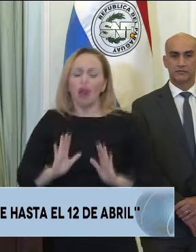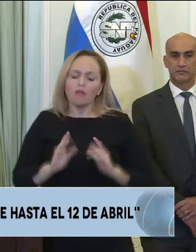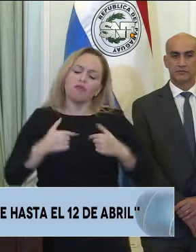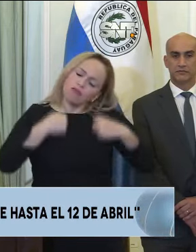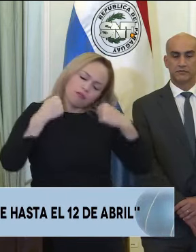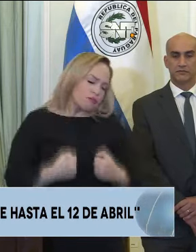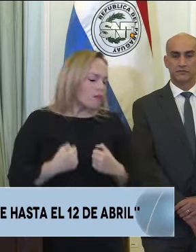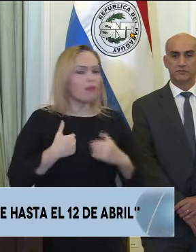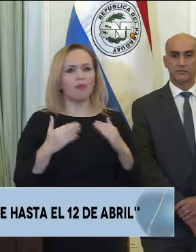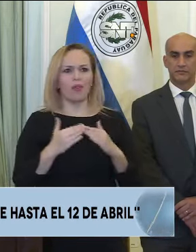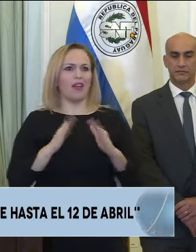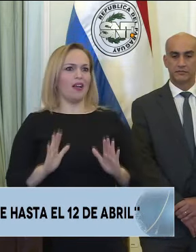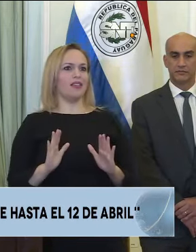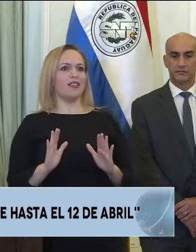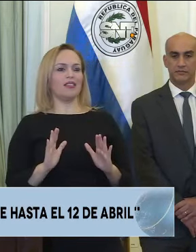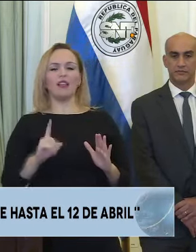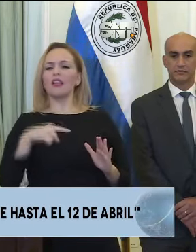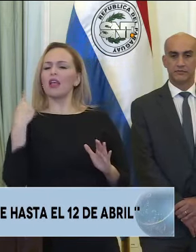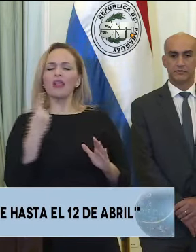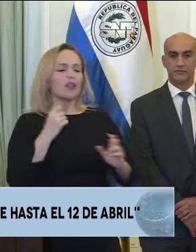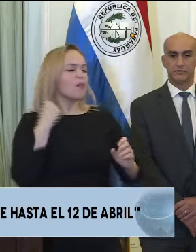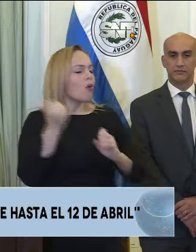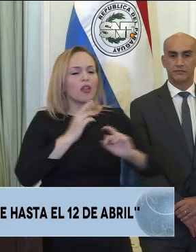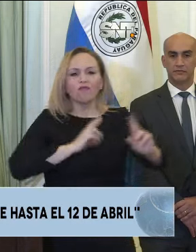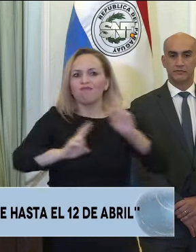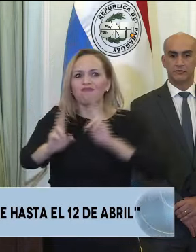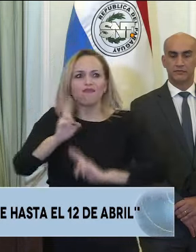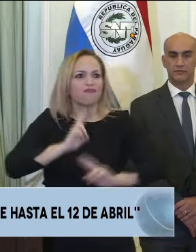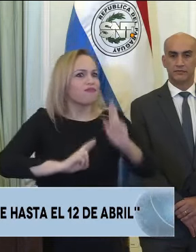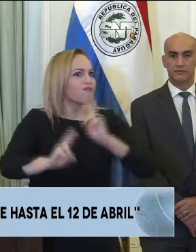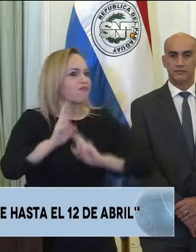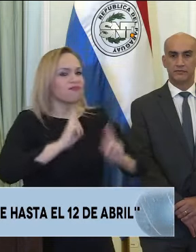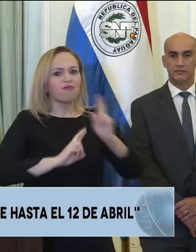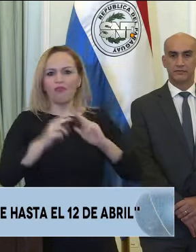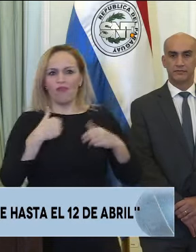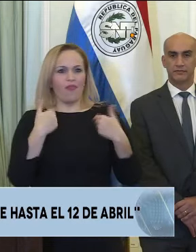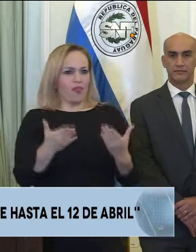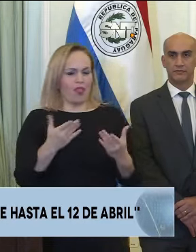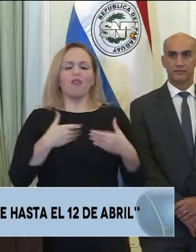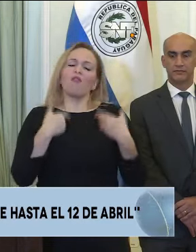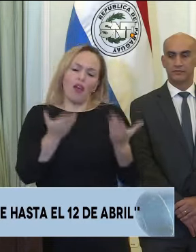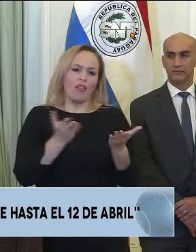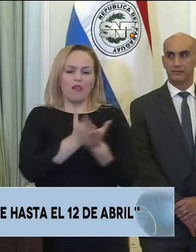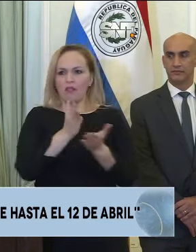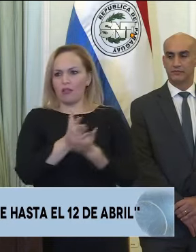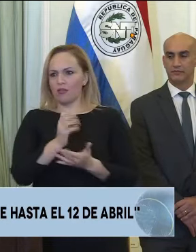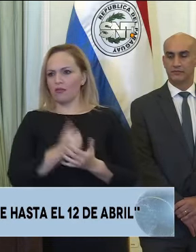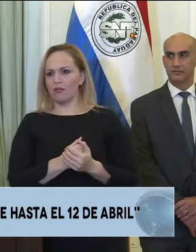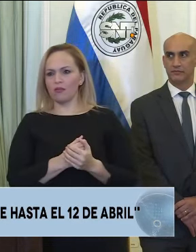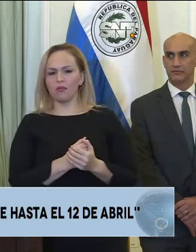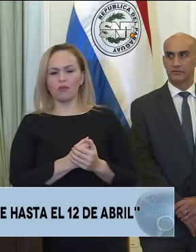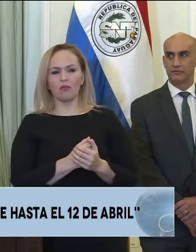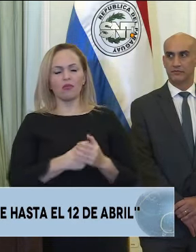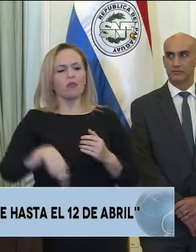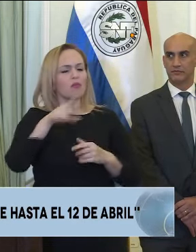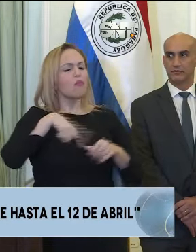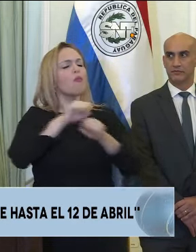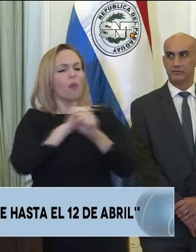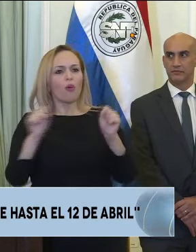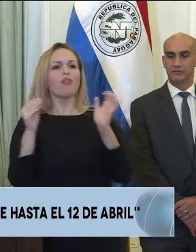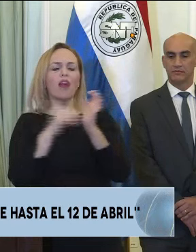ocuparemos y vamos a dar la respuesta. Todas las herramientas que el Estado paraguayo tenga a disposición las va a poner. Y todo el hecho y todo lo que